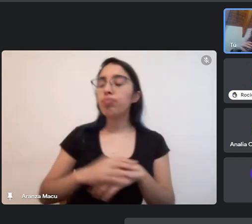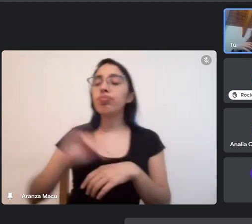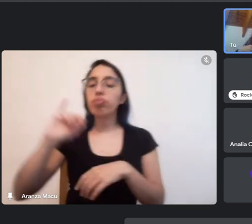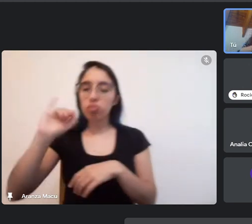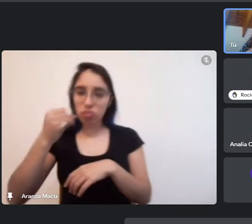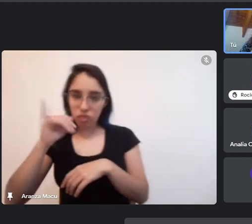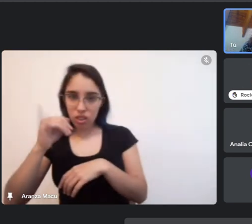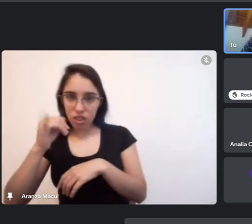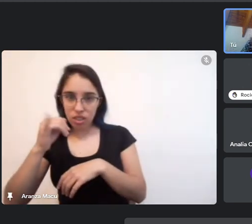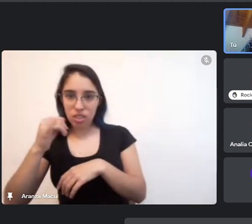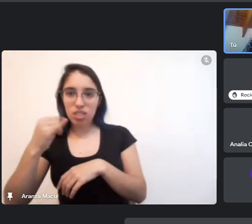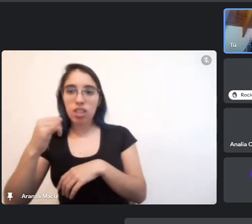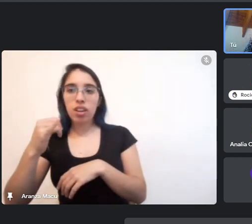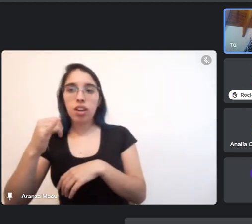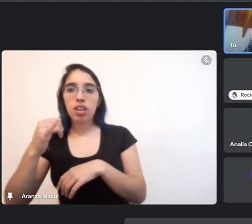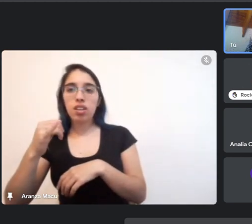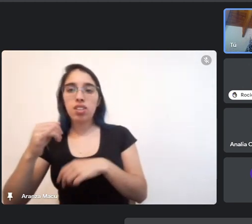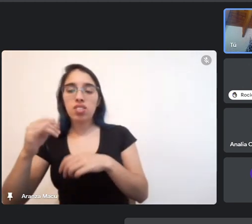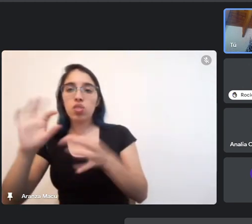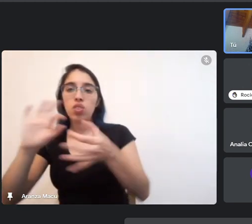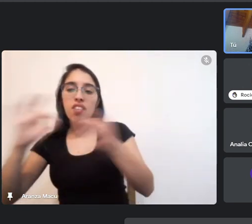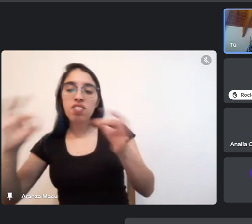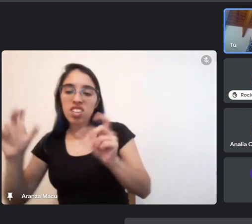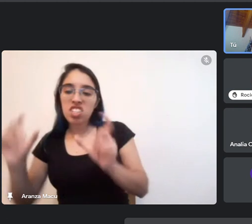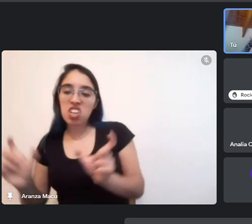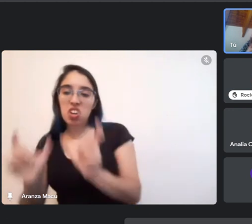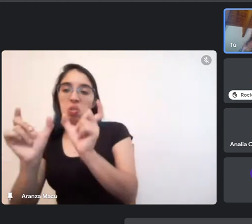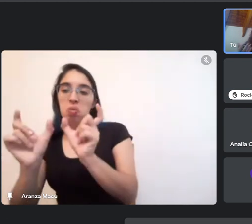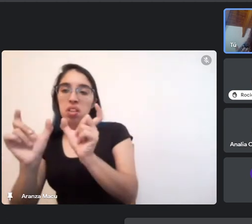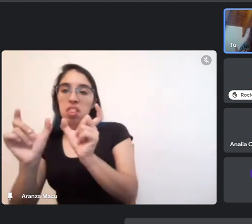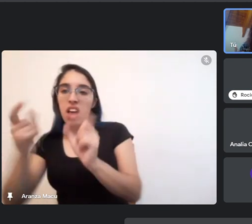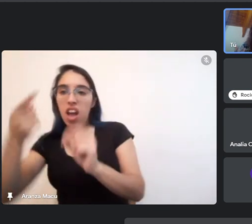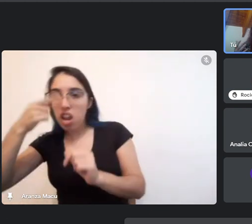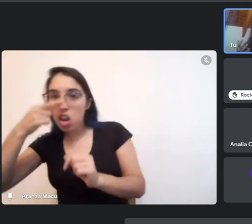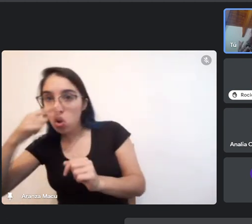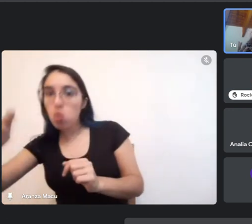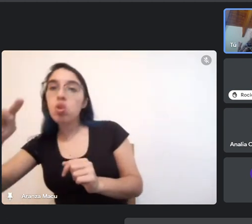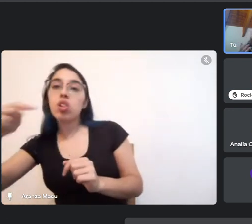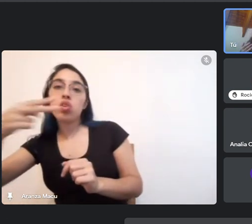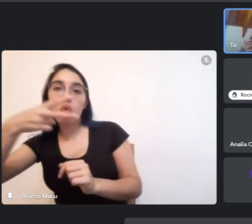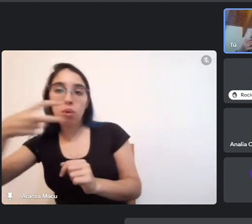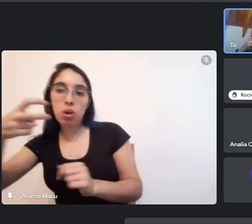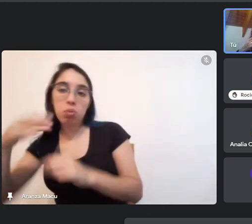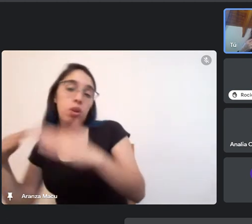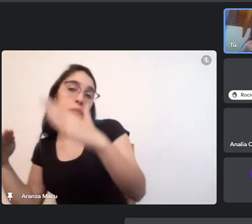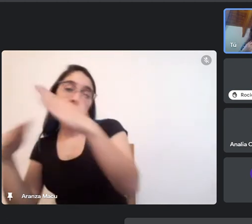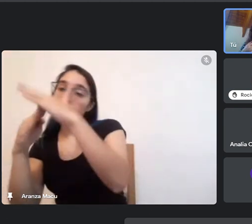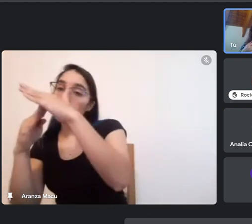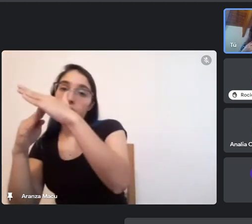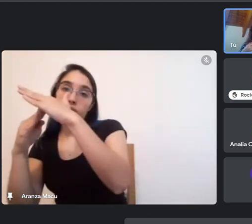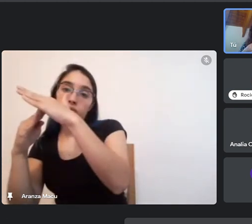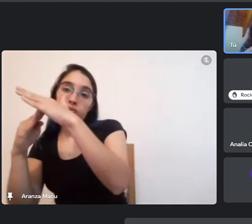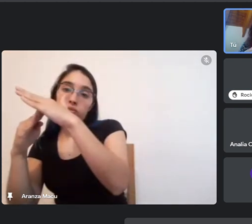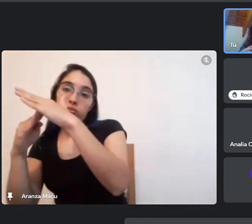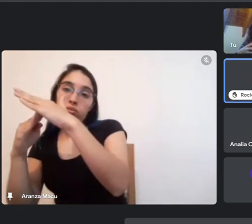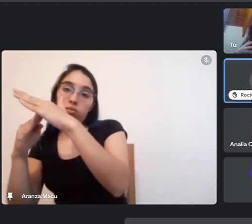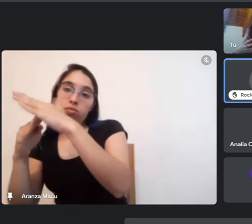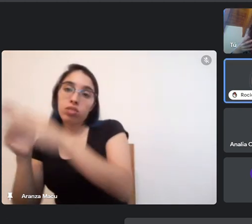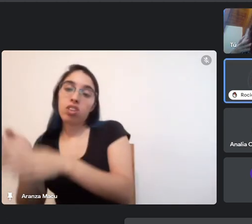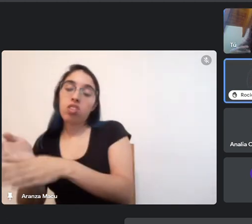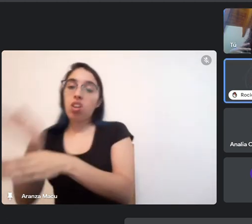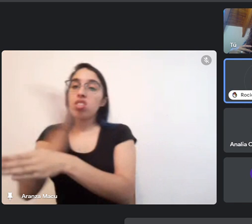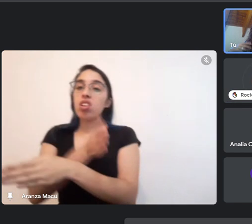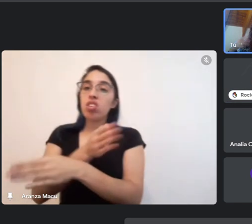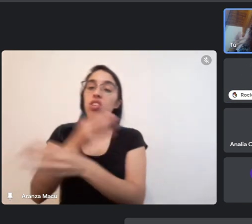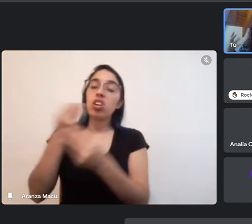que me va a referir a la acción. Y los demás me van a decir ¿En qué tiempo? ¿De qué